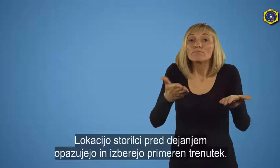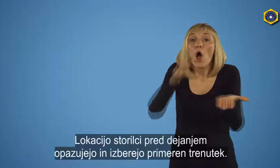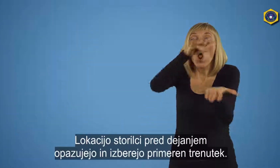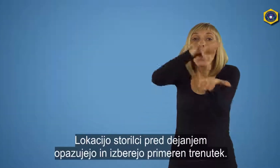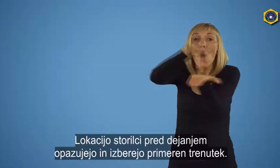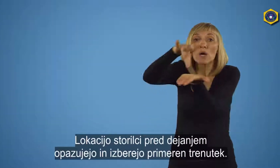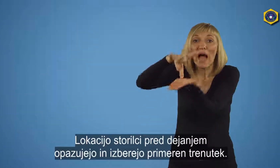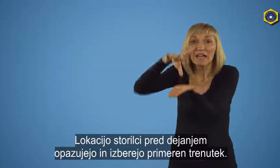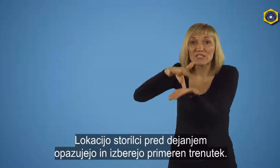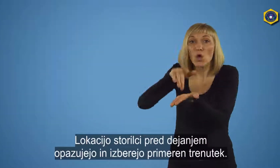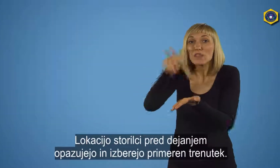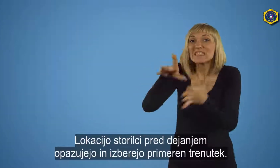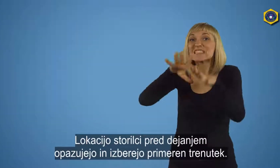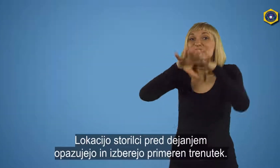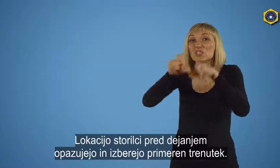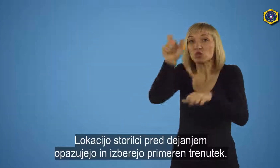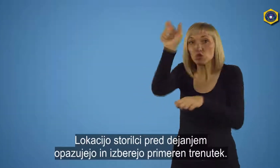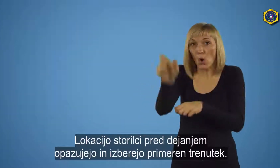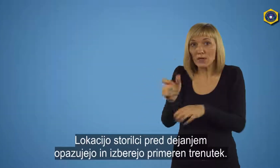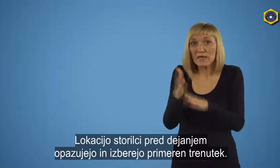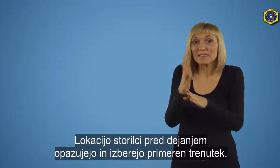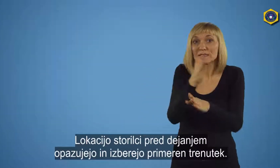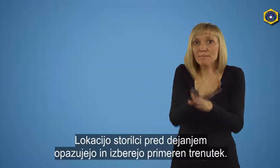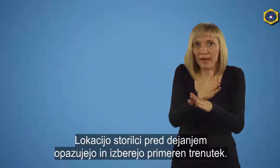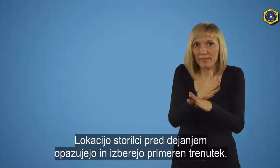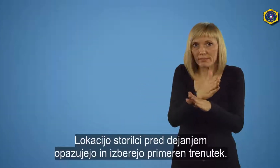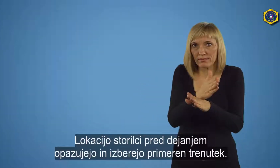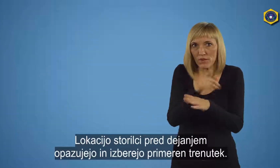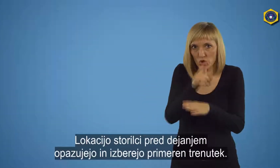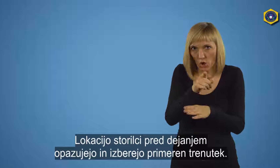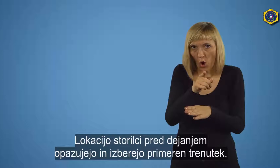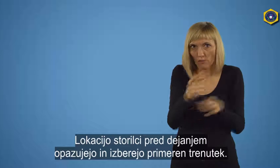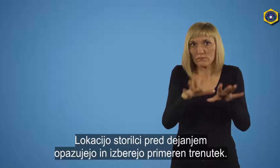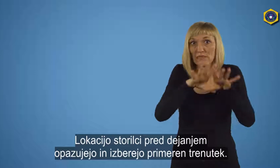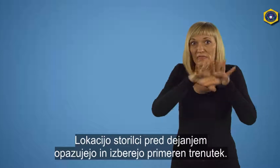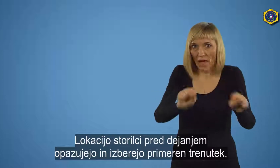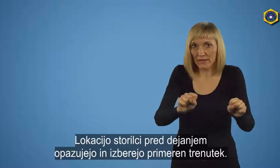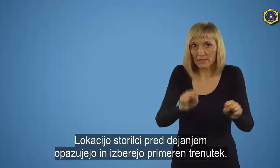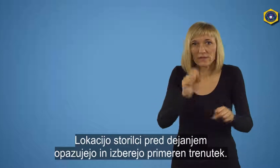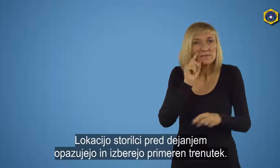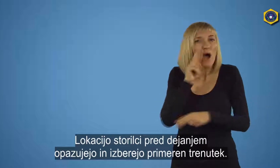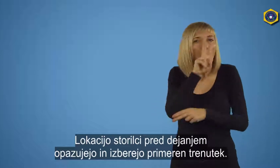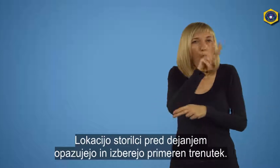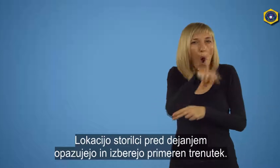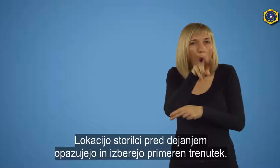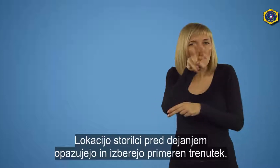Lokacijo storilci pred dejanjem opazujejo in izberejo primeren trenutek.